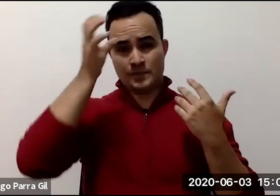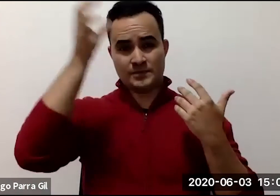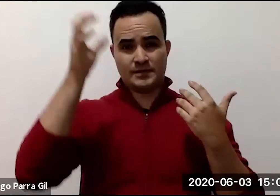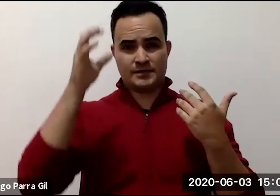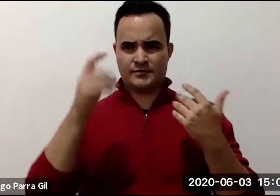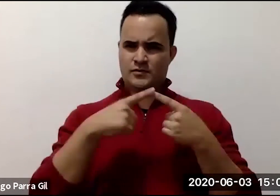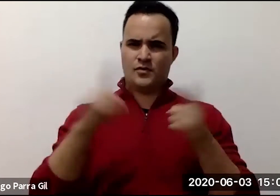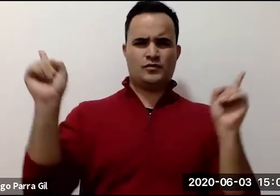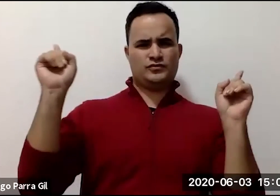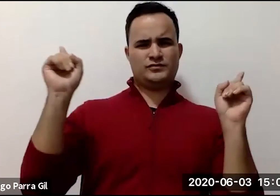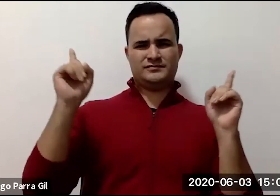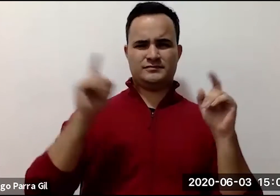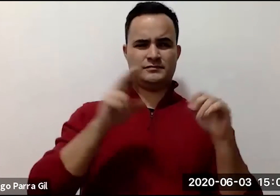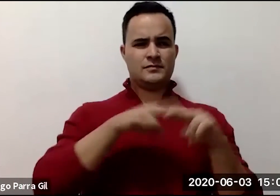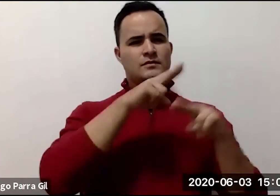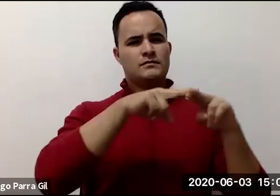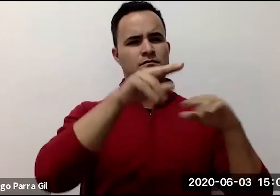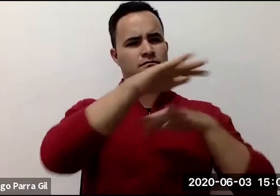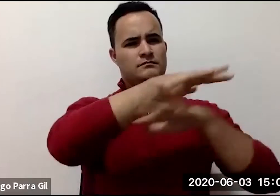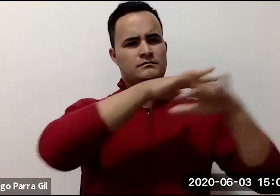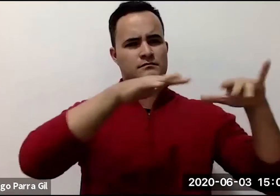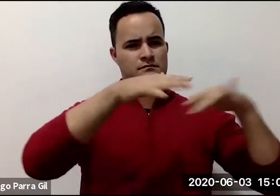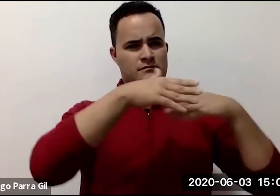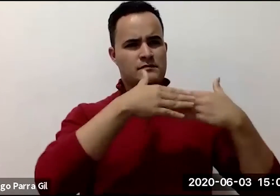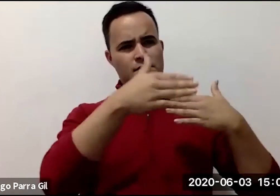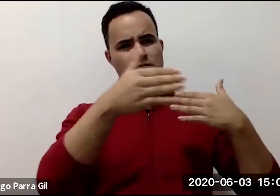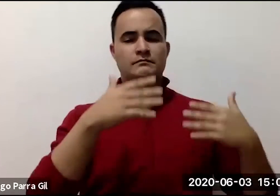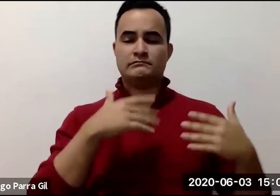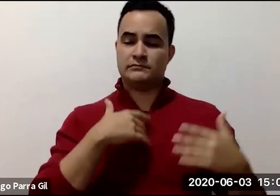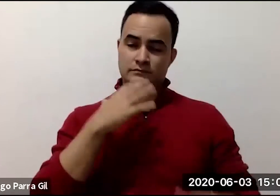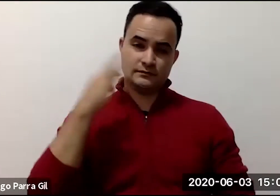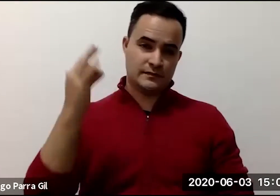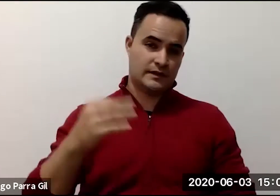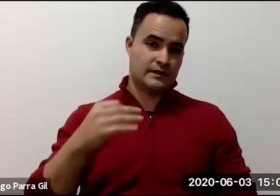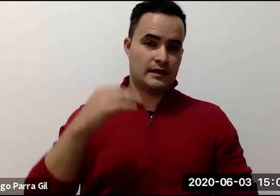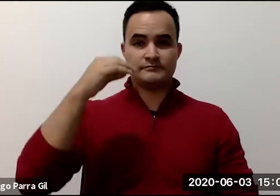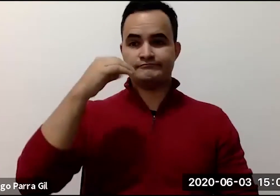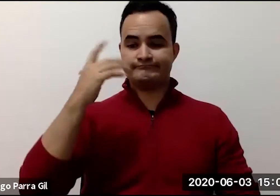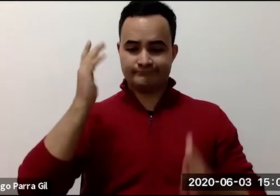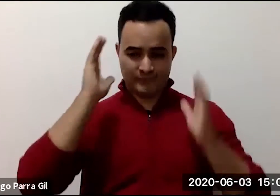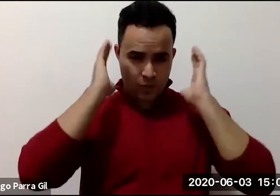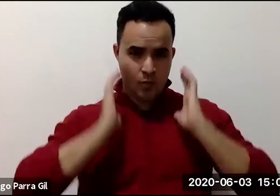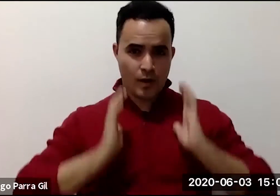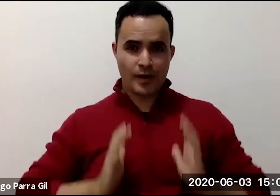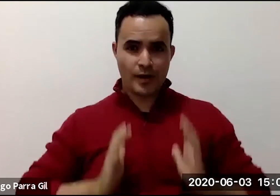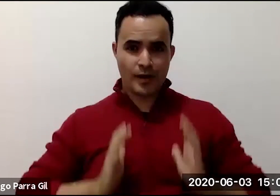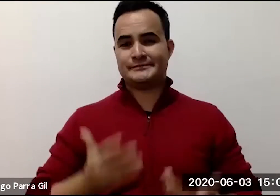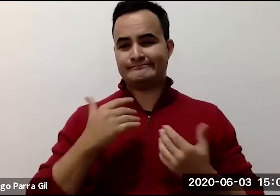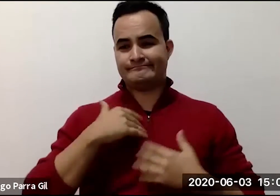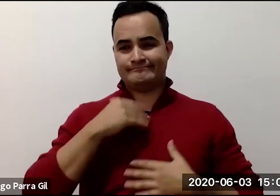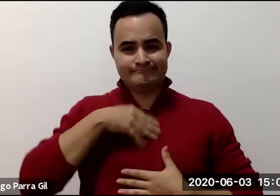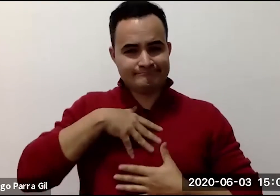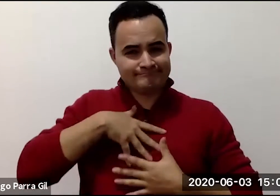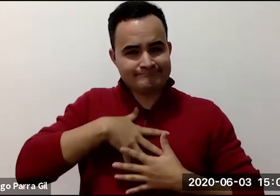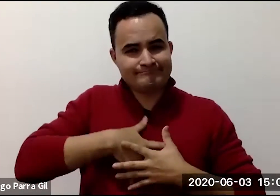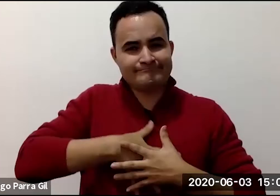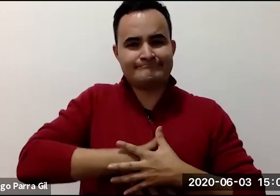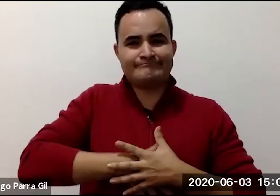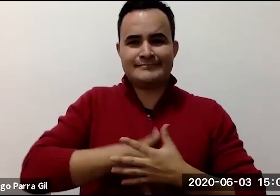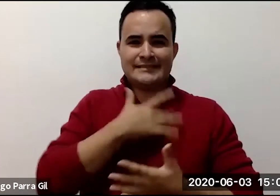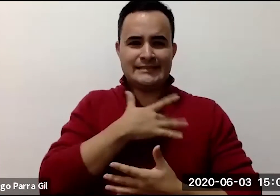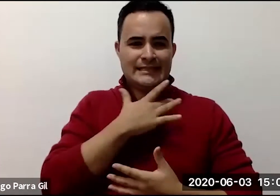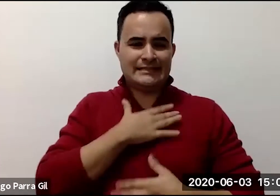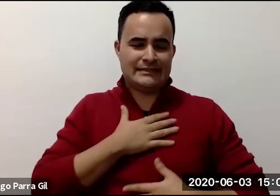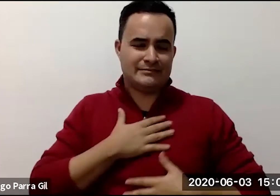toca por las neuronas, por el sistema límbico, por las lágrimas, por muchas lágrimas de esos días, por el ritmo